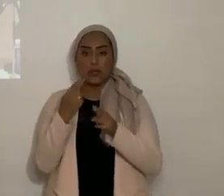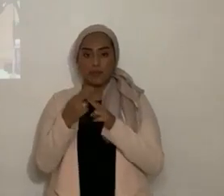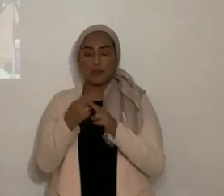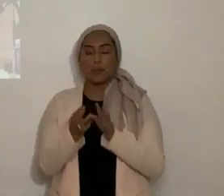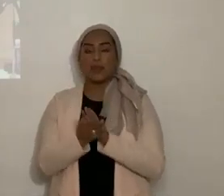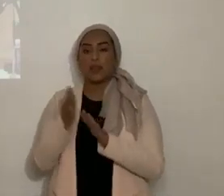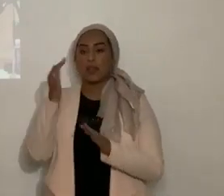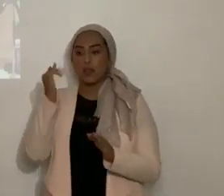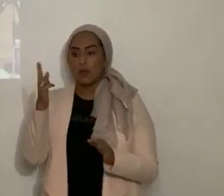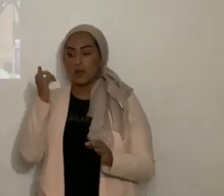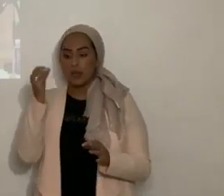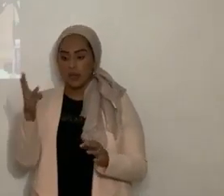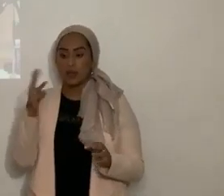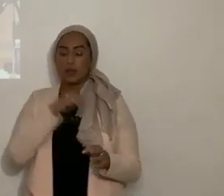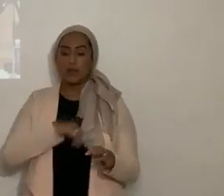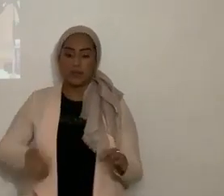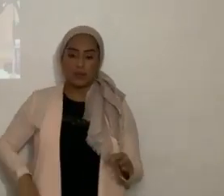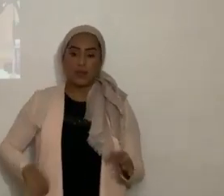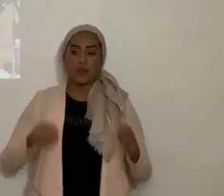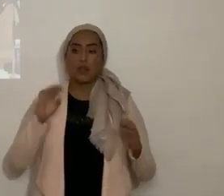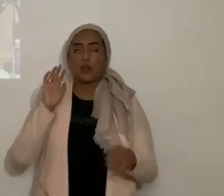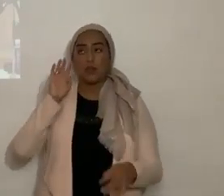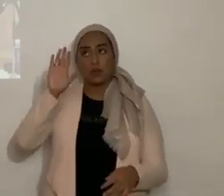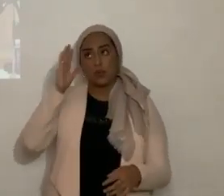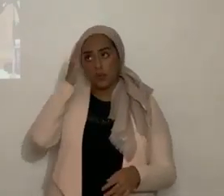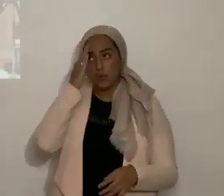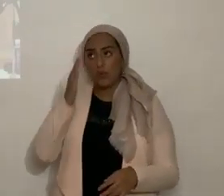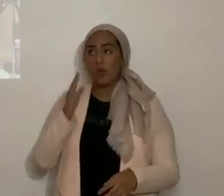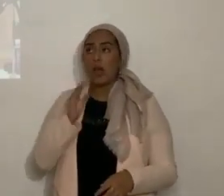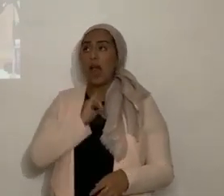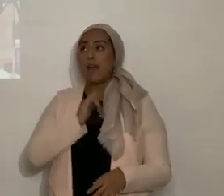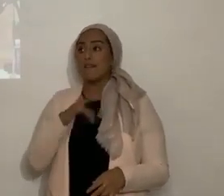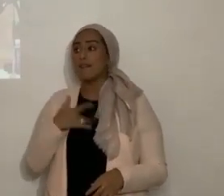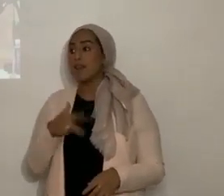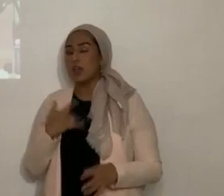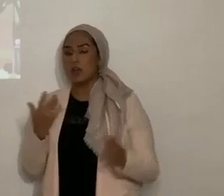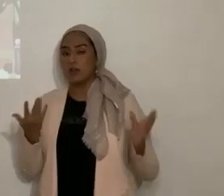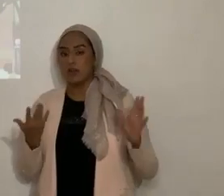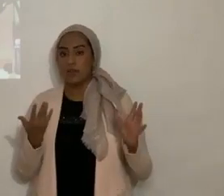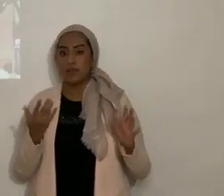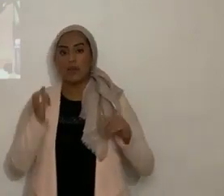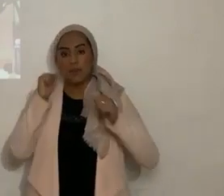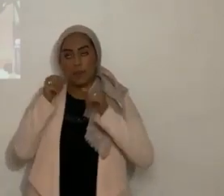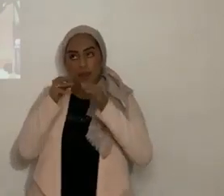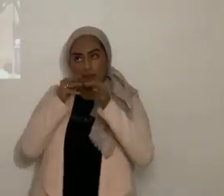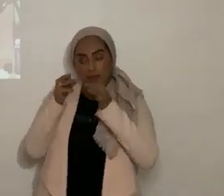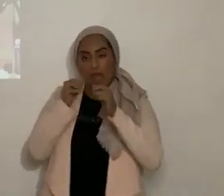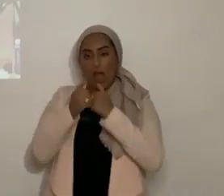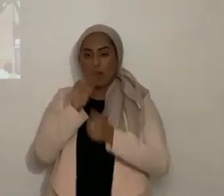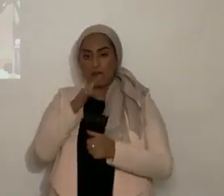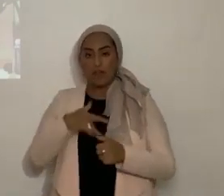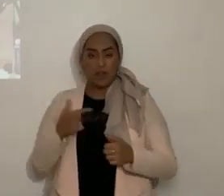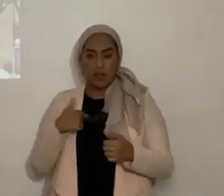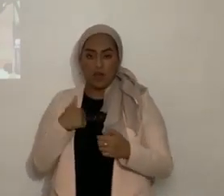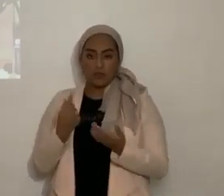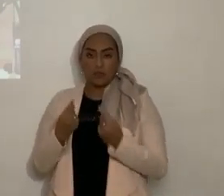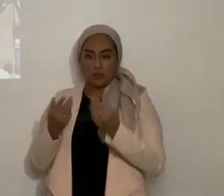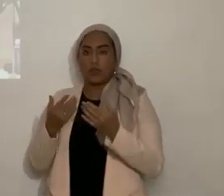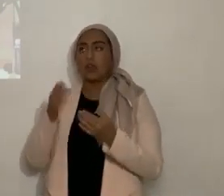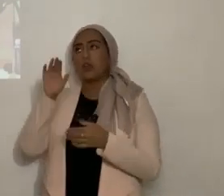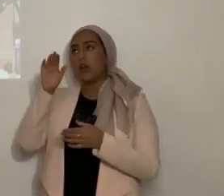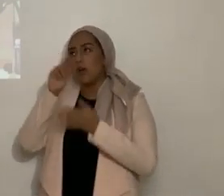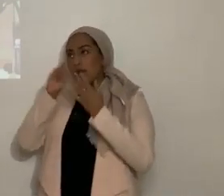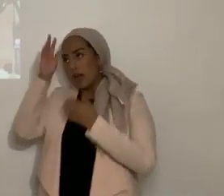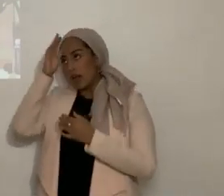Yahweh, Yahshua HaMashiach. Tú sabes que me siento... Y le puedes explicar cómo te sientes. Yo lo he hecho. Abba,